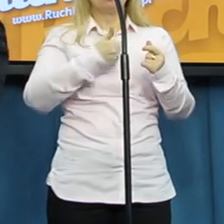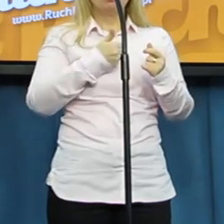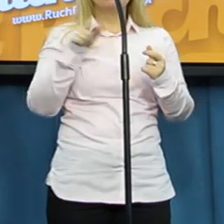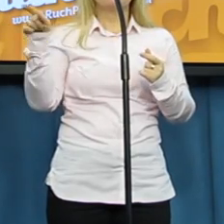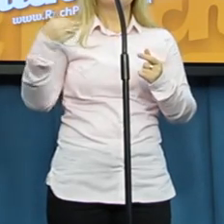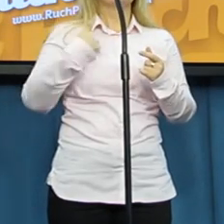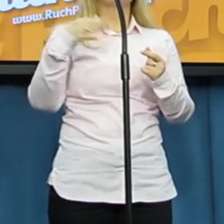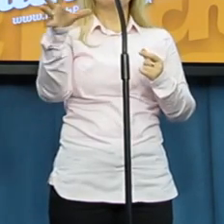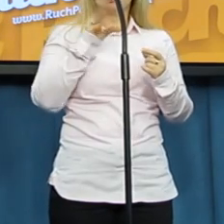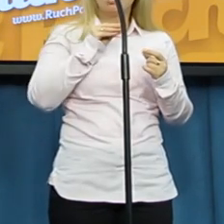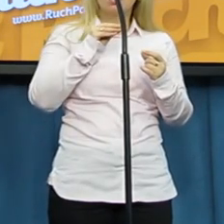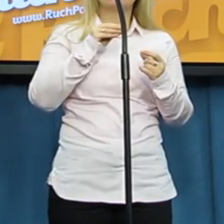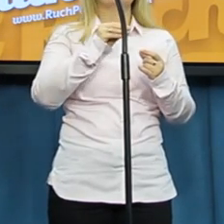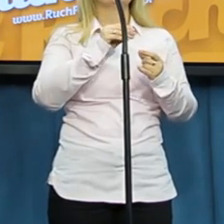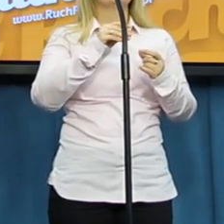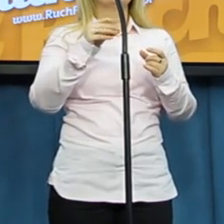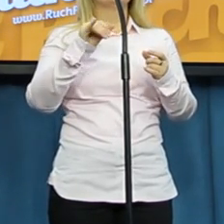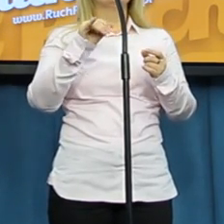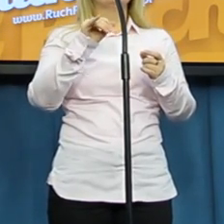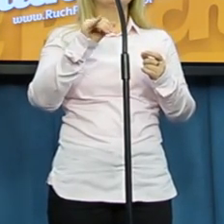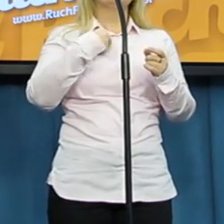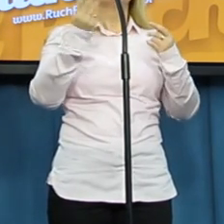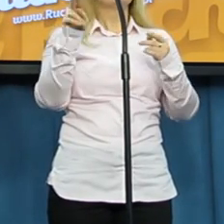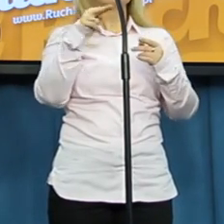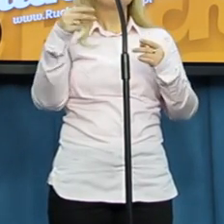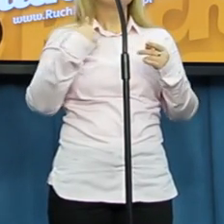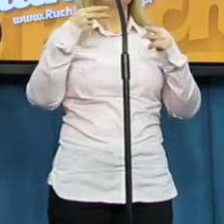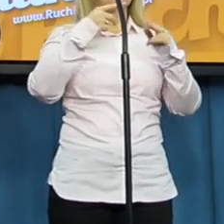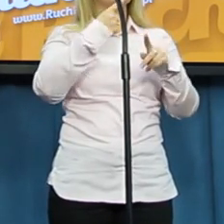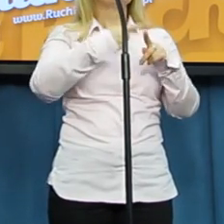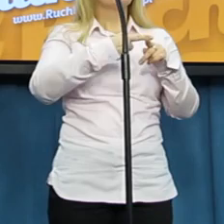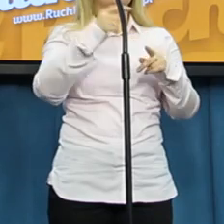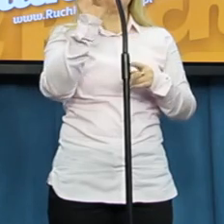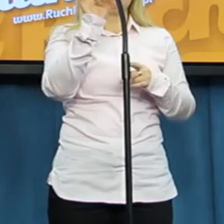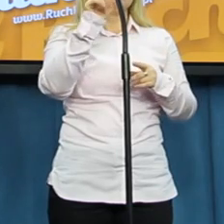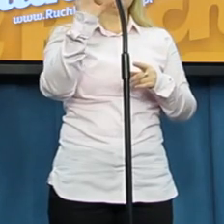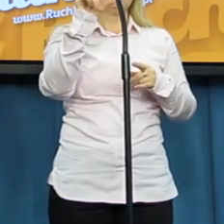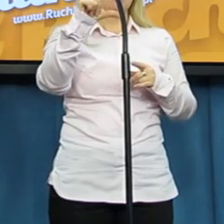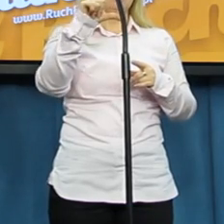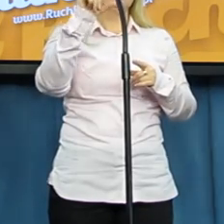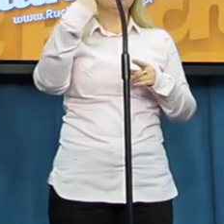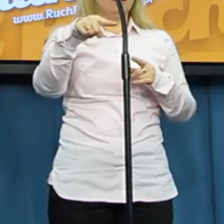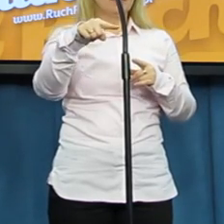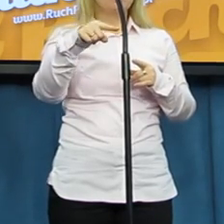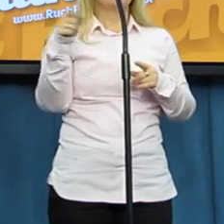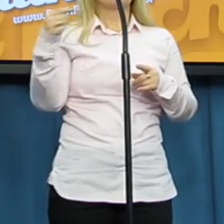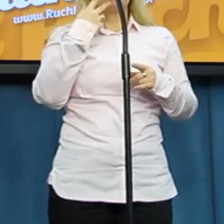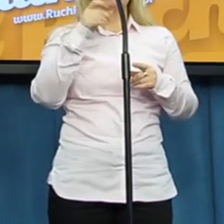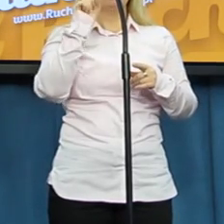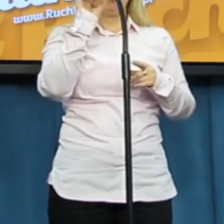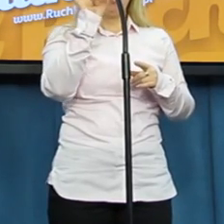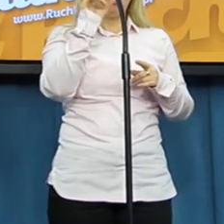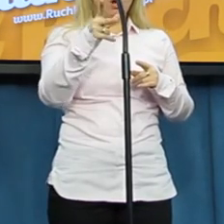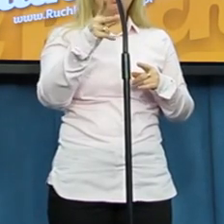będąc członkiem SLD. No i uzyskałem od niego decyzję pozytywną, czyli można powiedzieć, że od, no może nie od dzisiaj, od 1